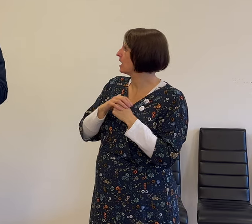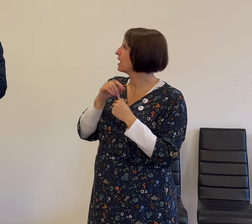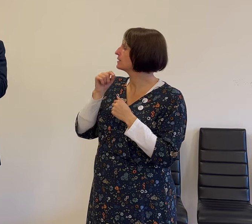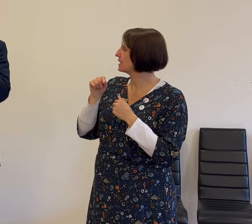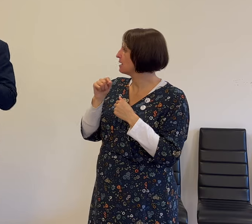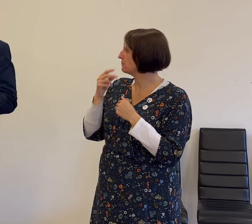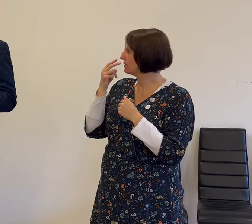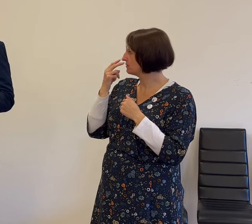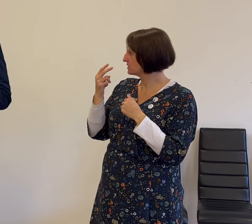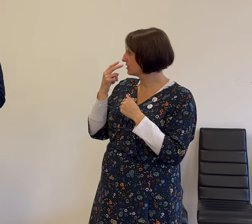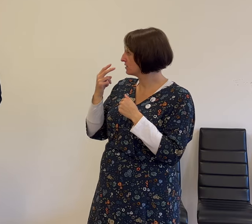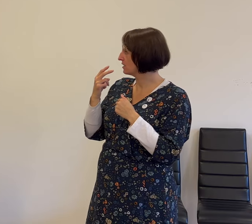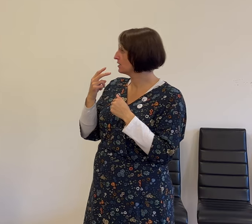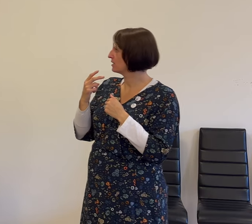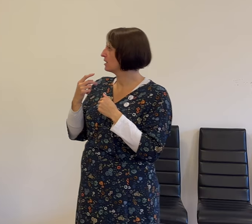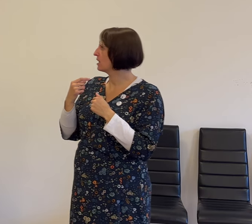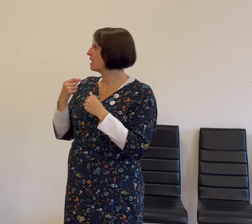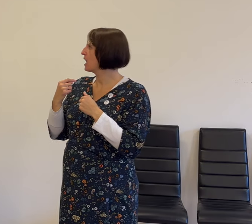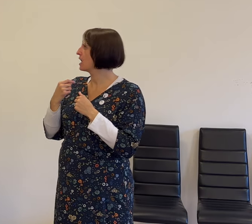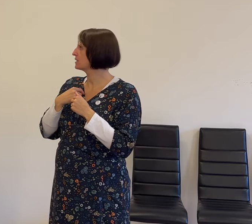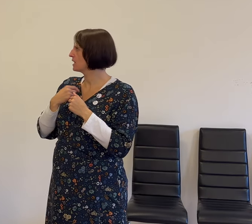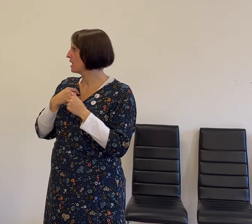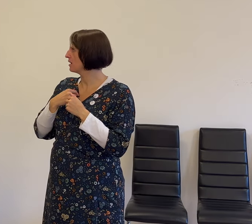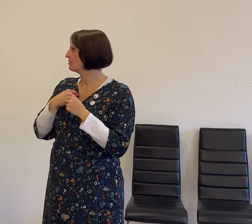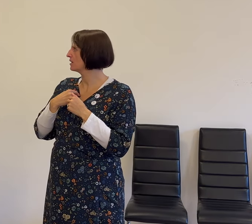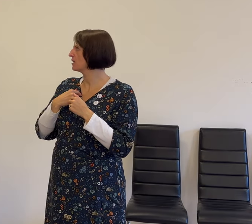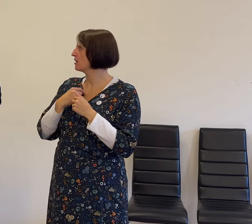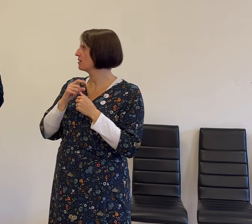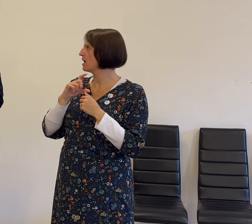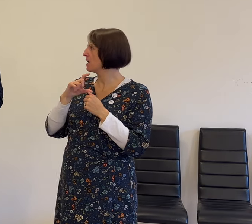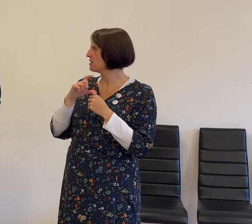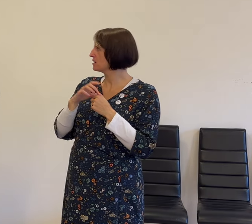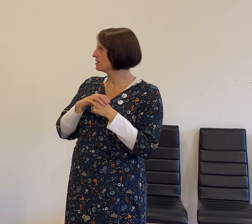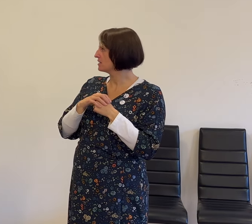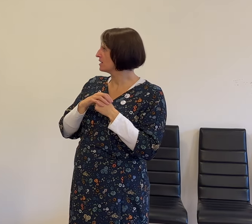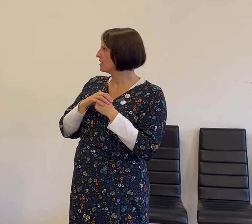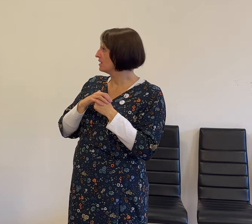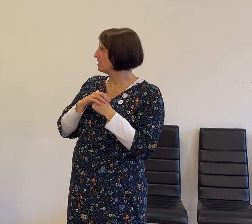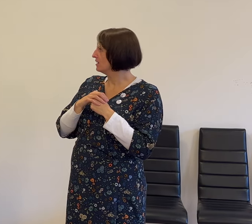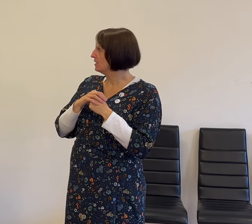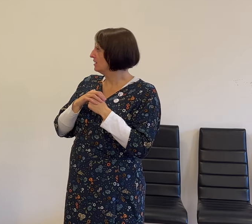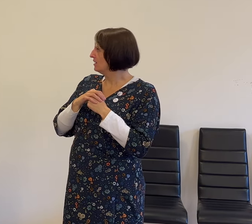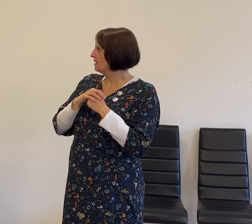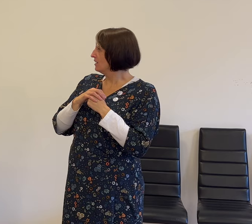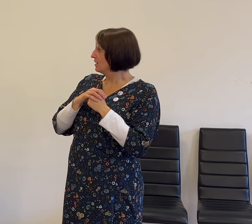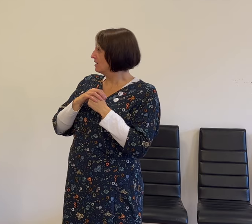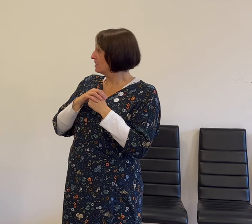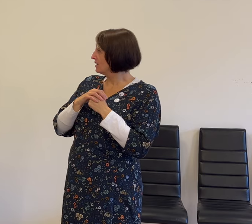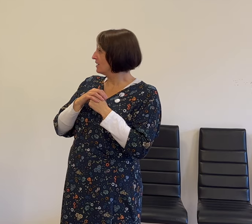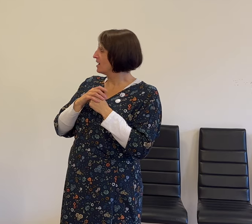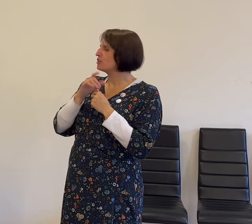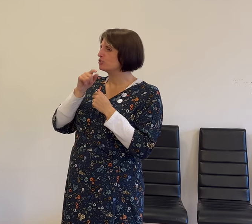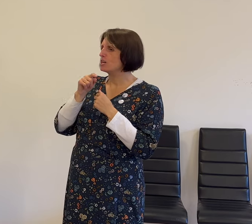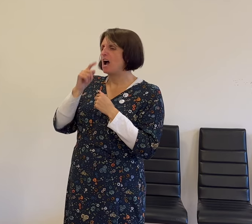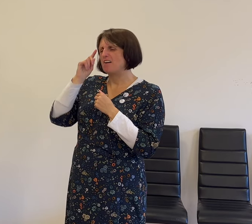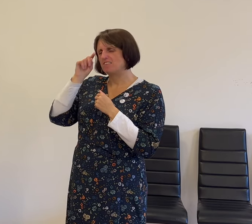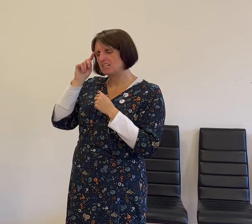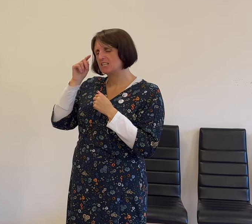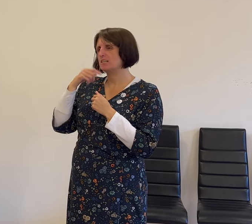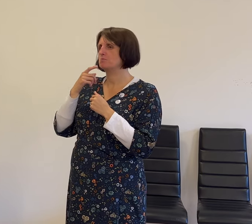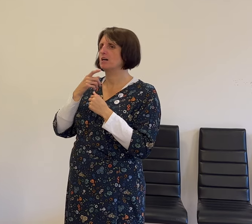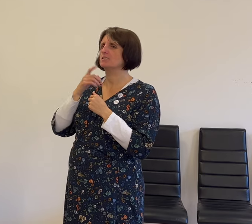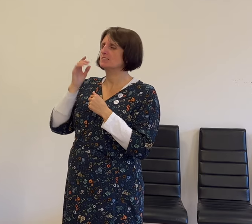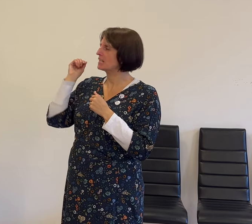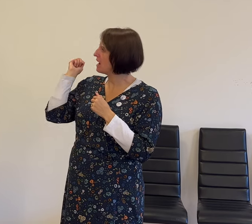nevidíme nějaké sebevědomí, že by si David řekl, fajn, jako, já vím, vždycky jsem všecko trefil, tady se